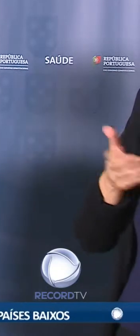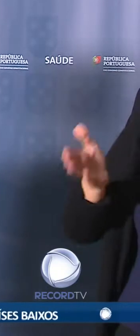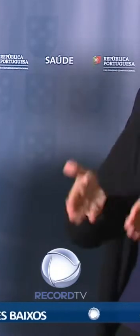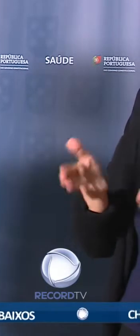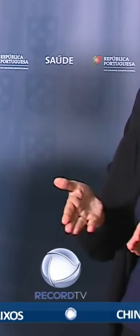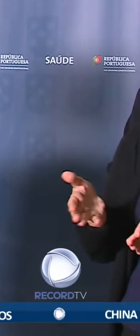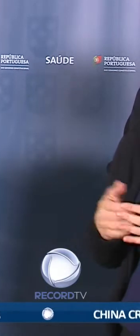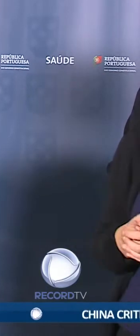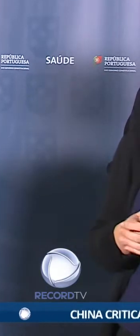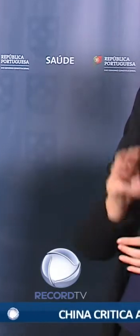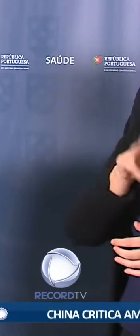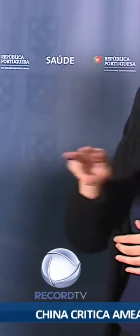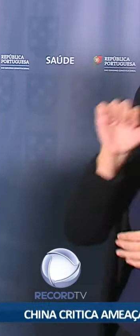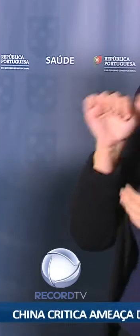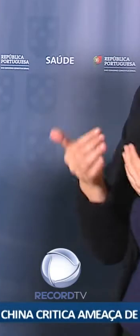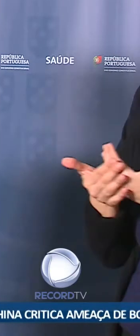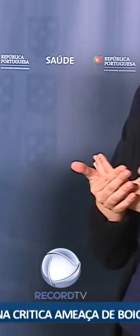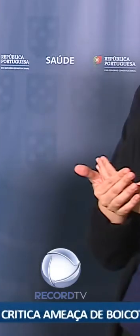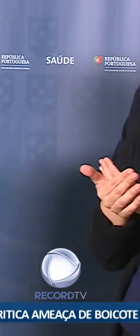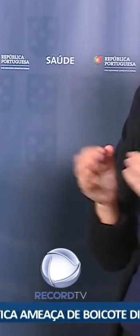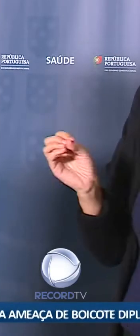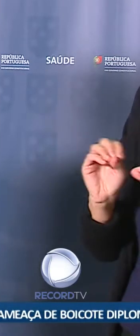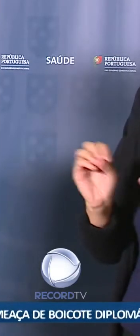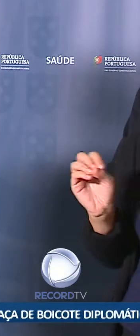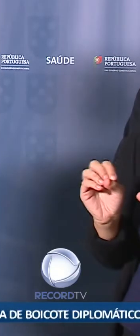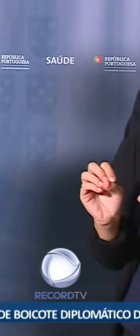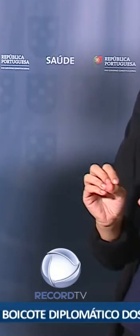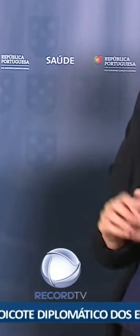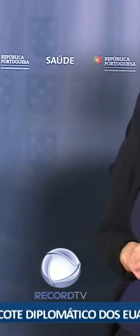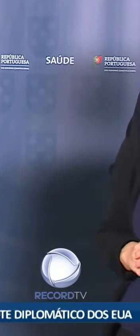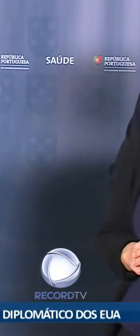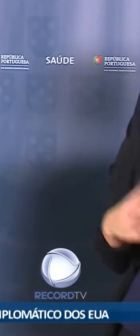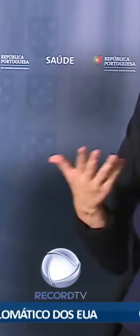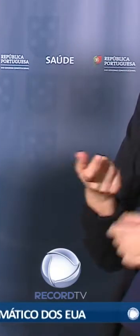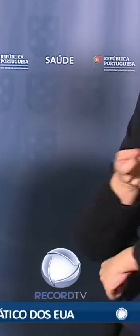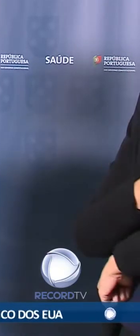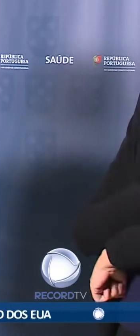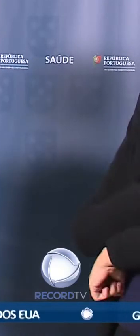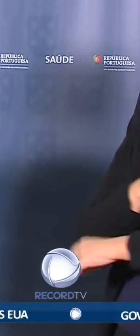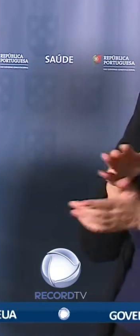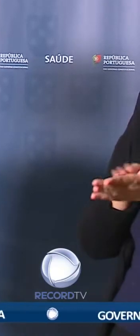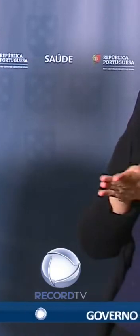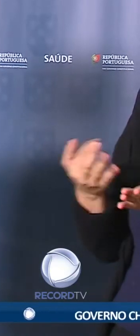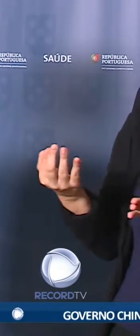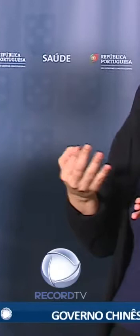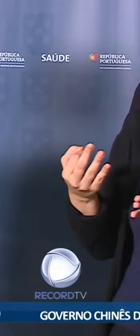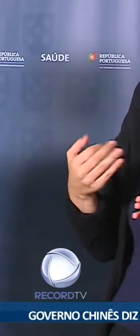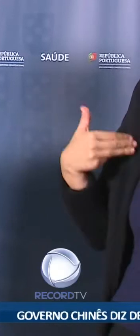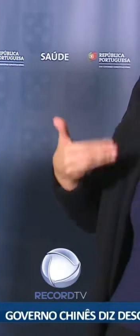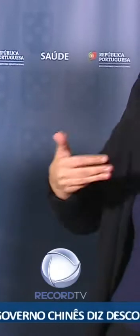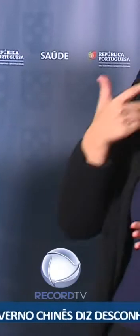necessários, milhares de mortes que não se verificaram. Portanto, a vacinação provou ter